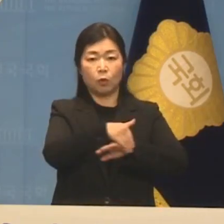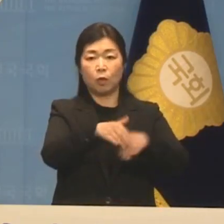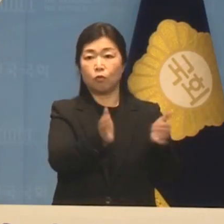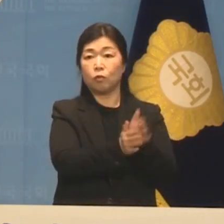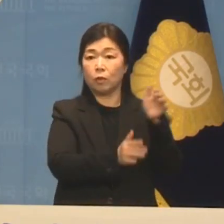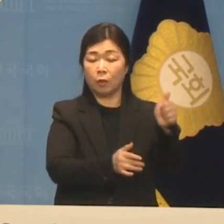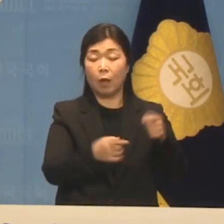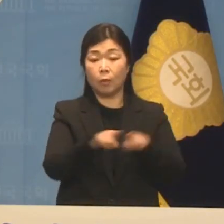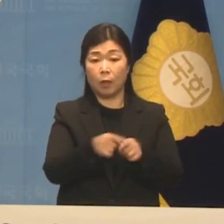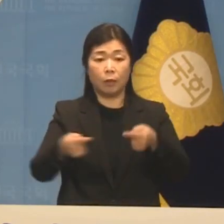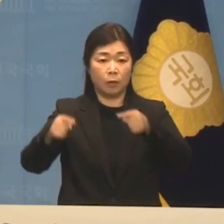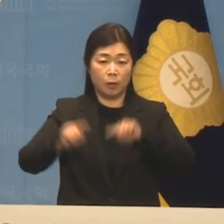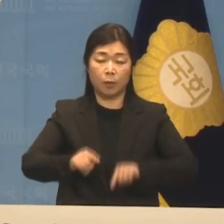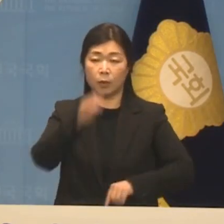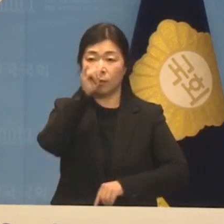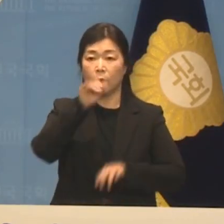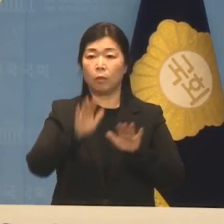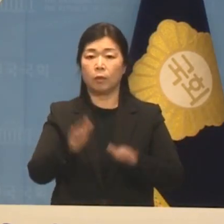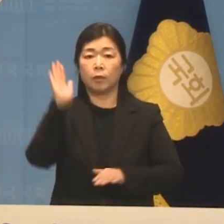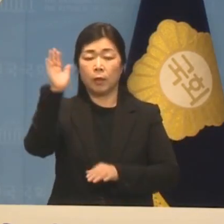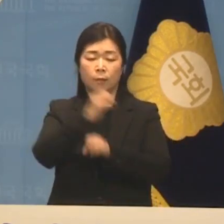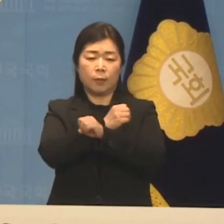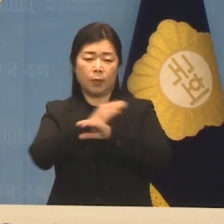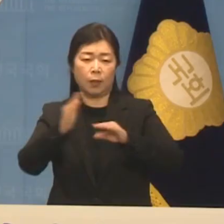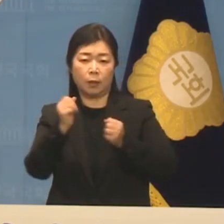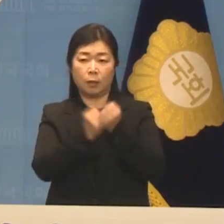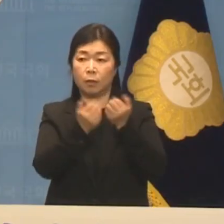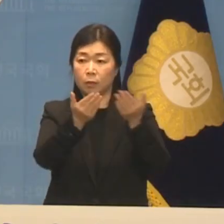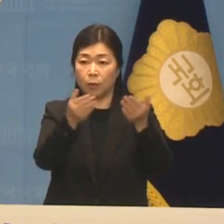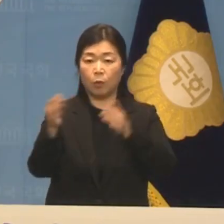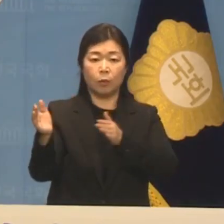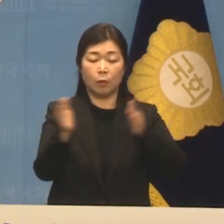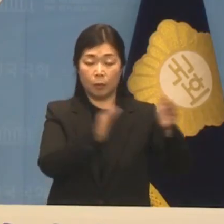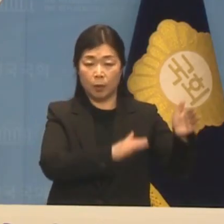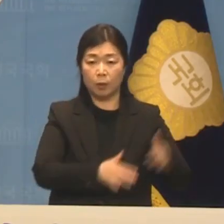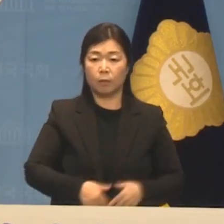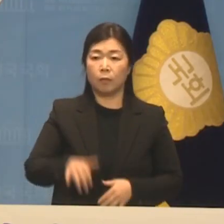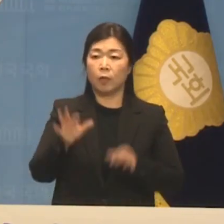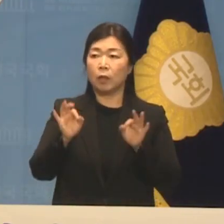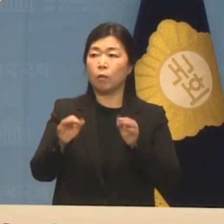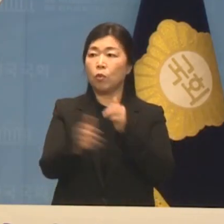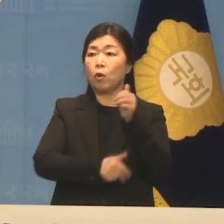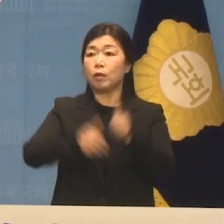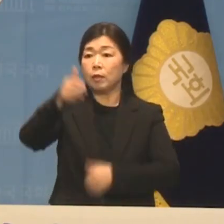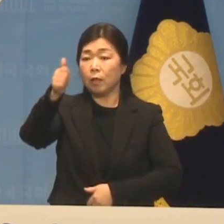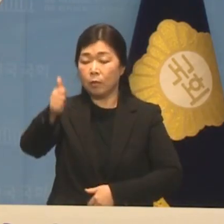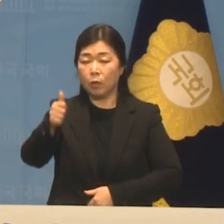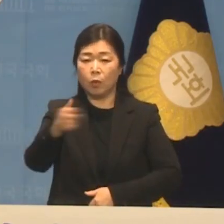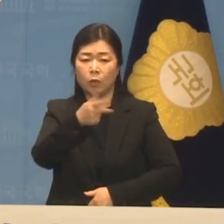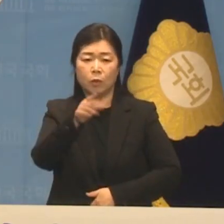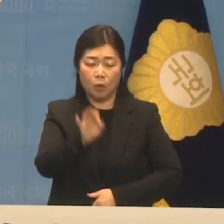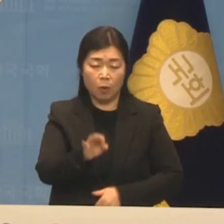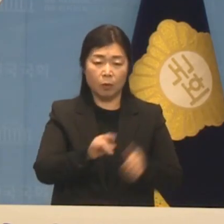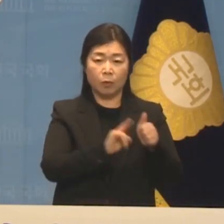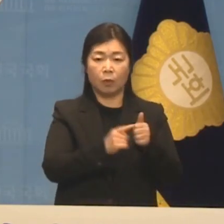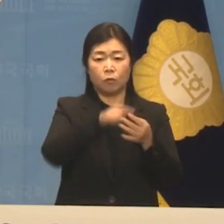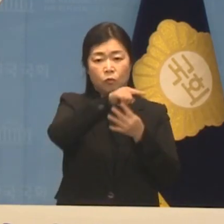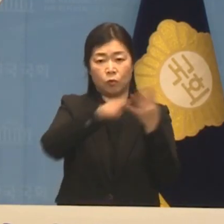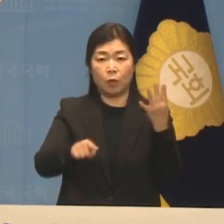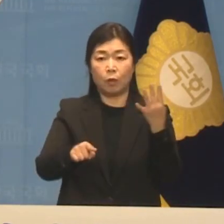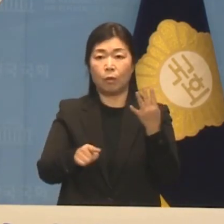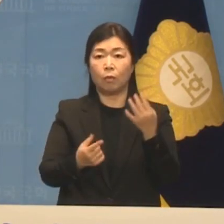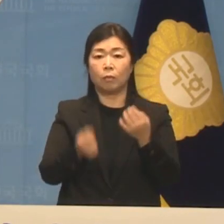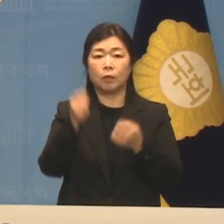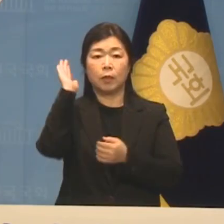먼저 제가 이렇게 모두 발언을 좀 드리고요. 우리 김강석 위원장님, 우리 정민석 수석 손으로